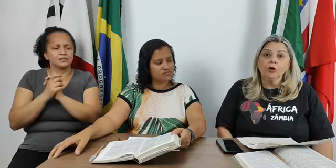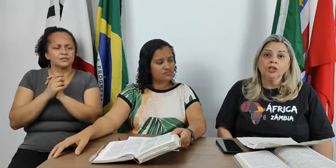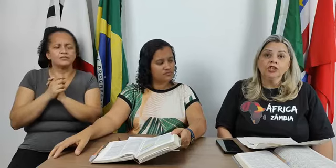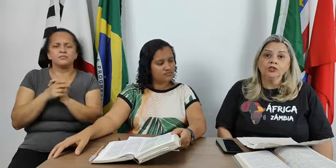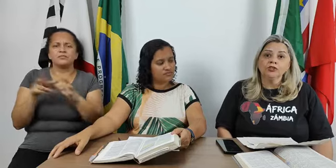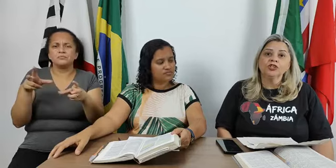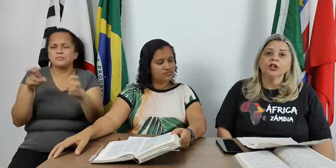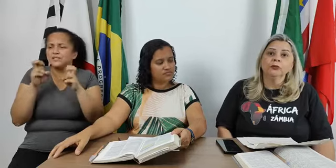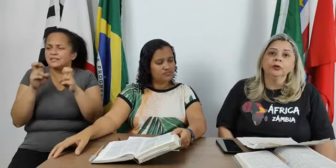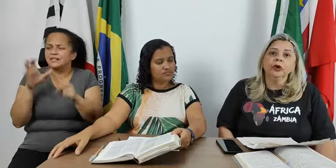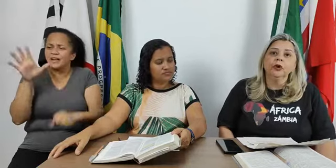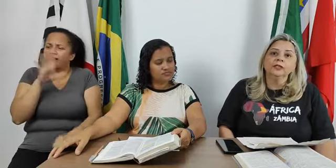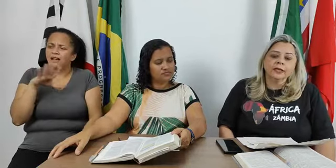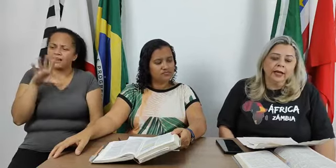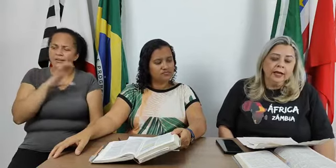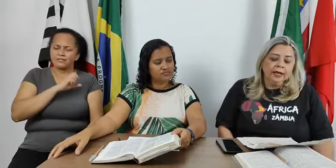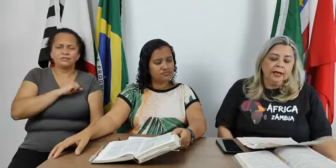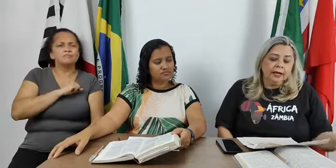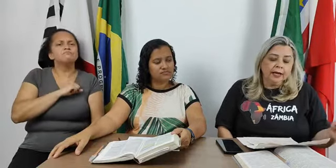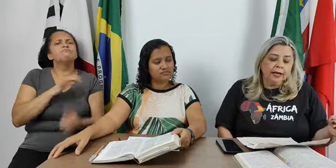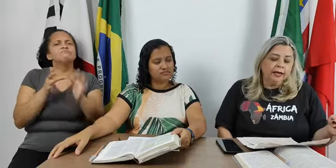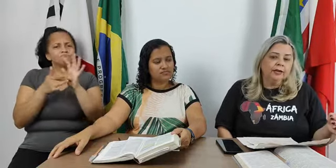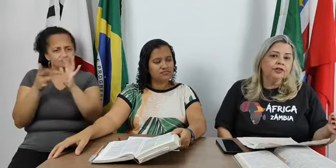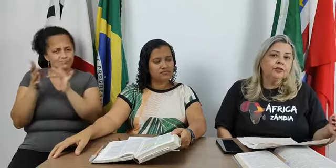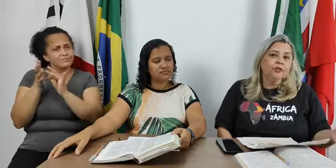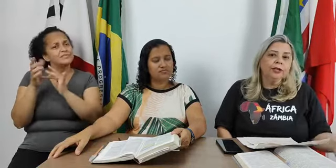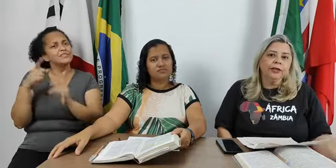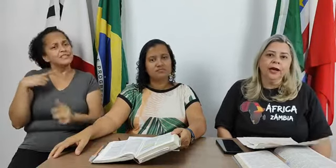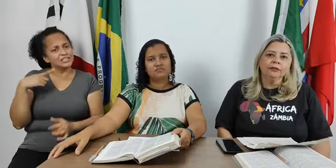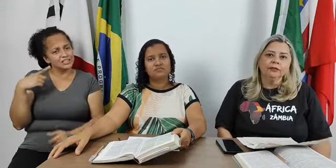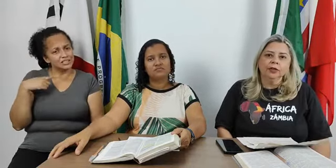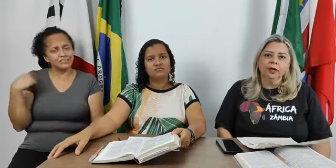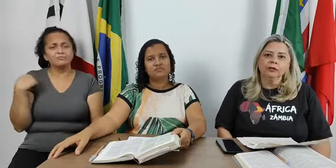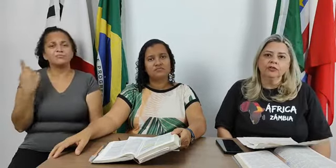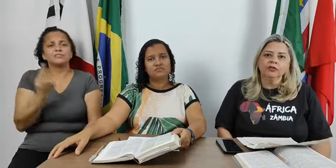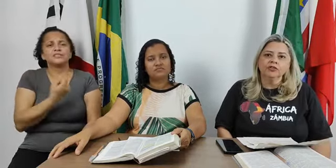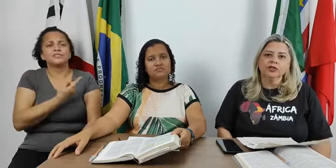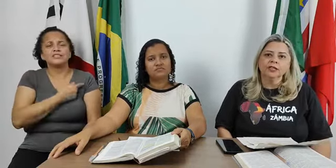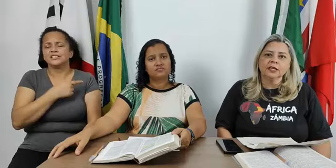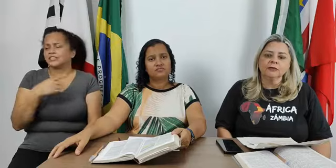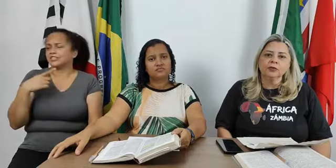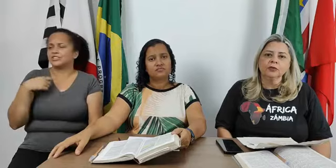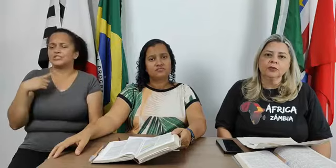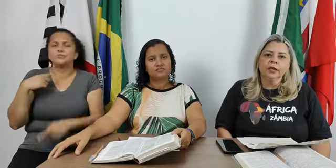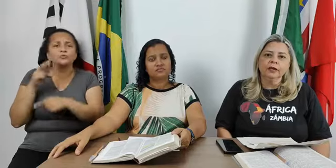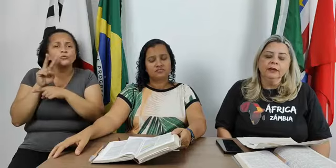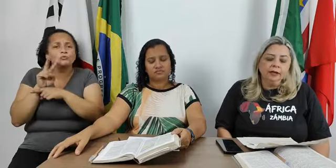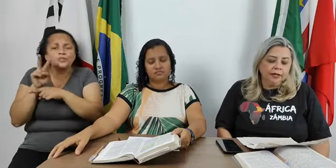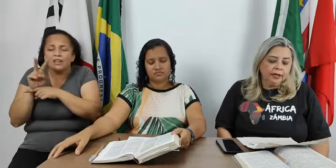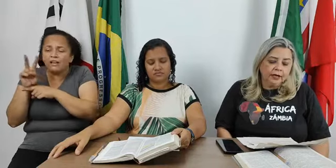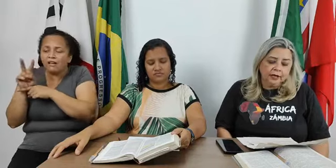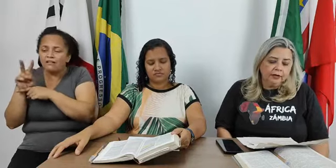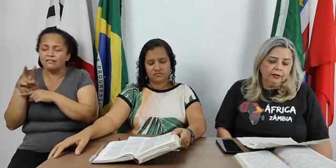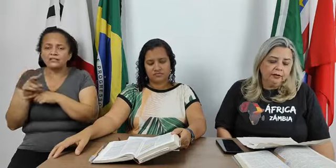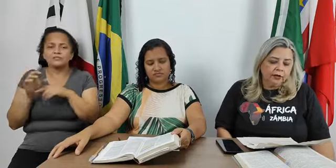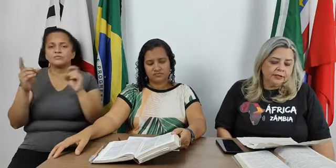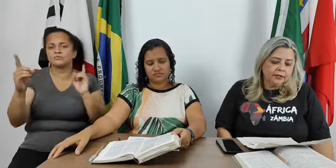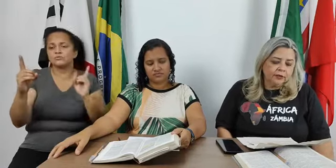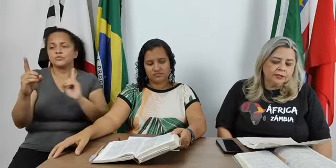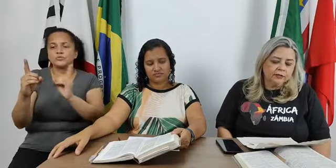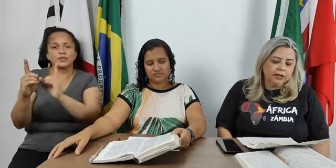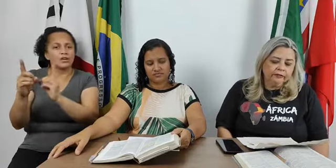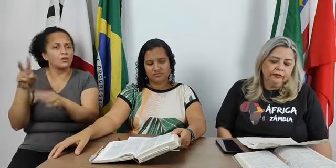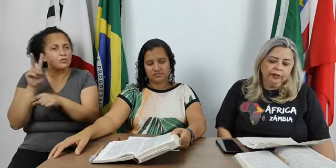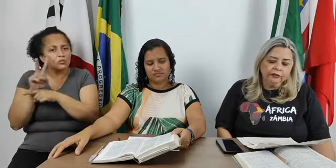tanto amor que Jesus tinha por nós, né? E ele tinha um cuidado, né, com os seus discípulos, né? E